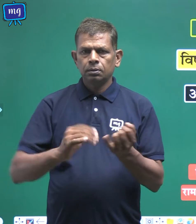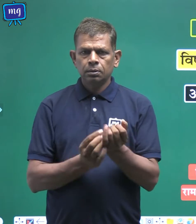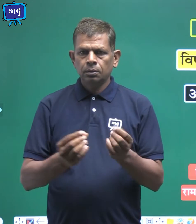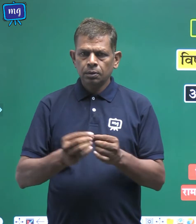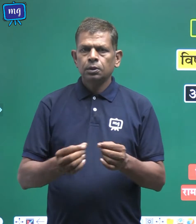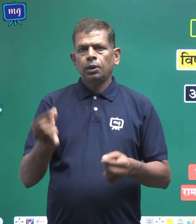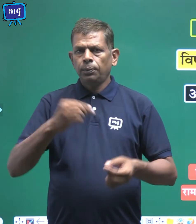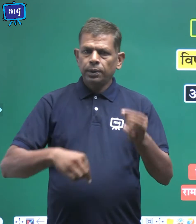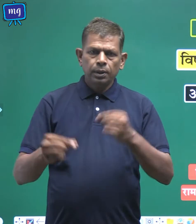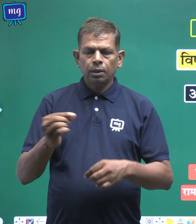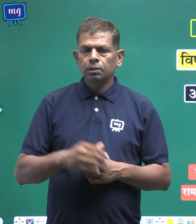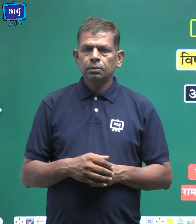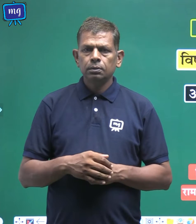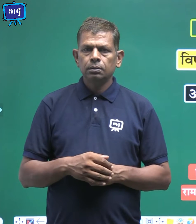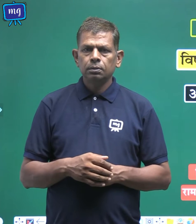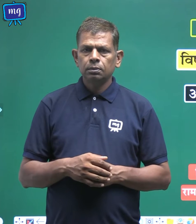विज्ञान